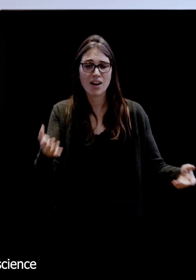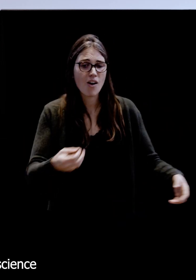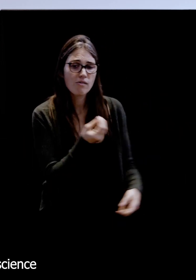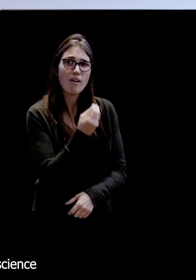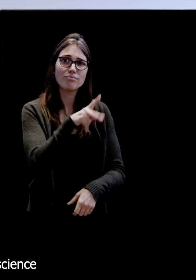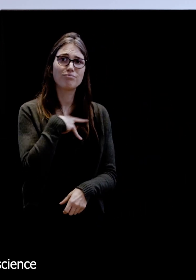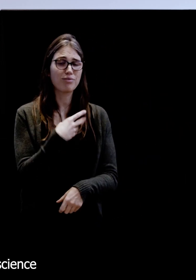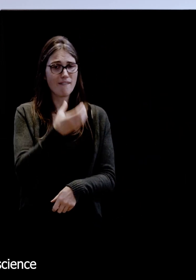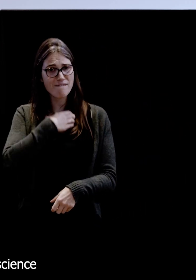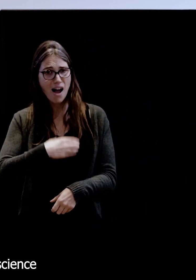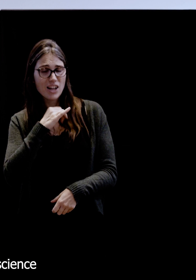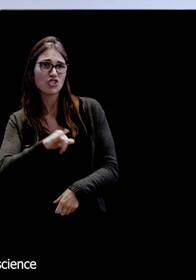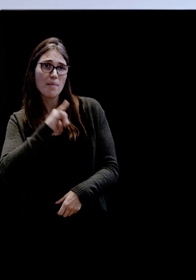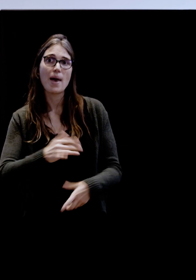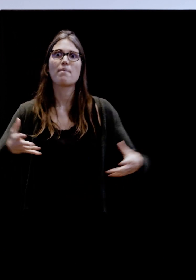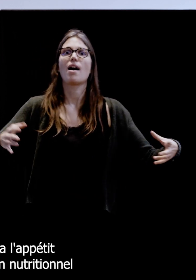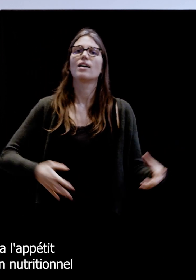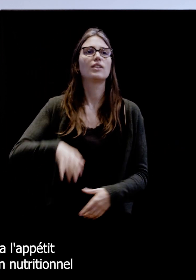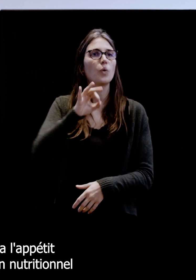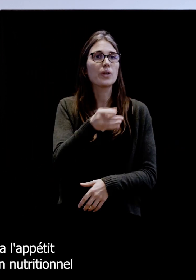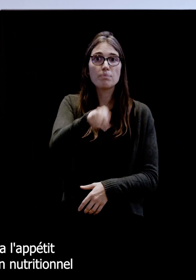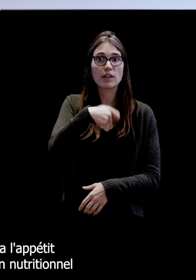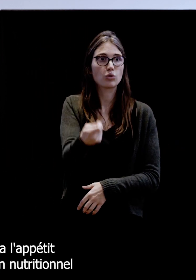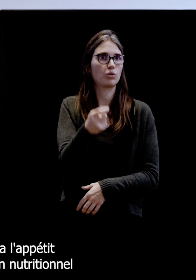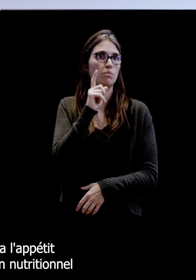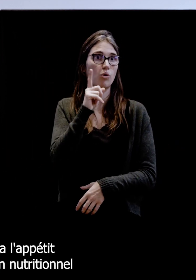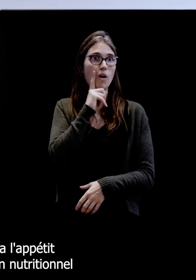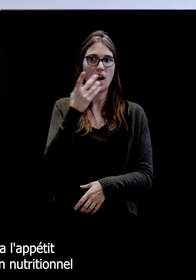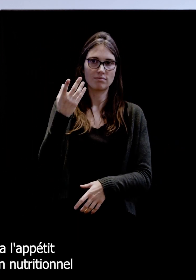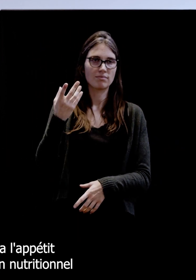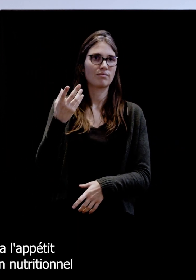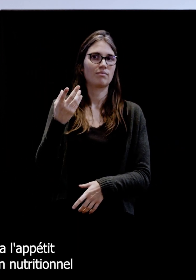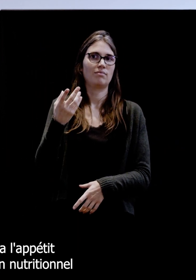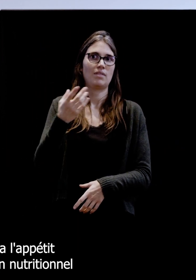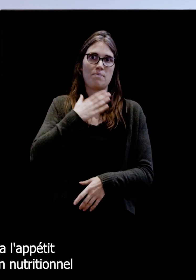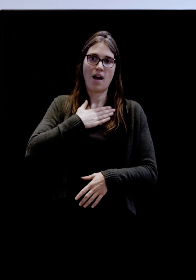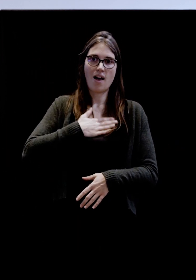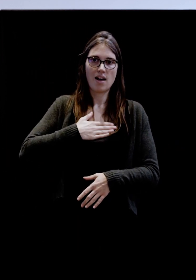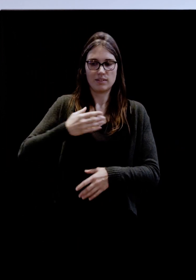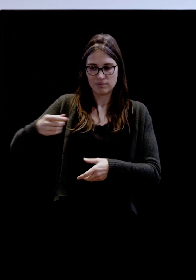aussi avoir conscience de est-ce que cet enfant a l'appétit coupé ou pas par son soutien